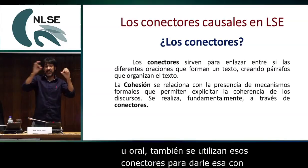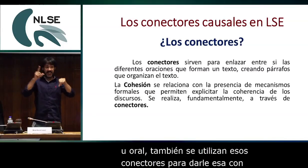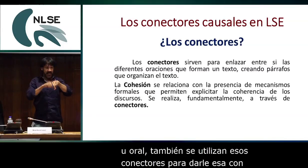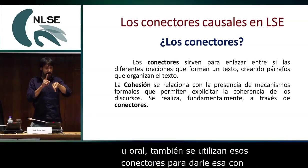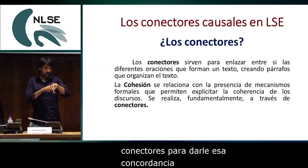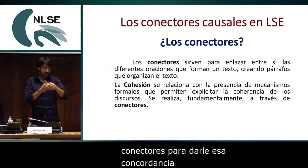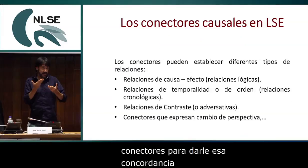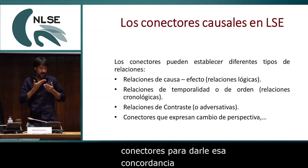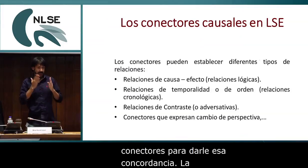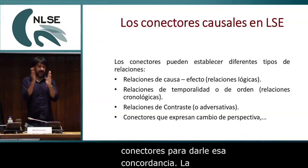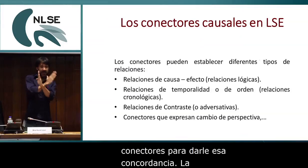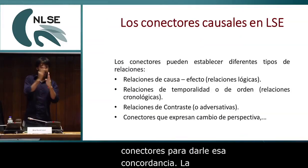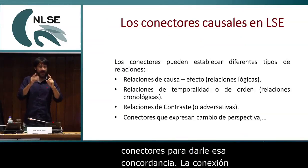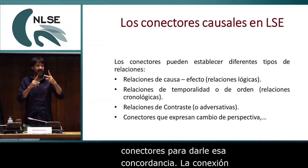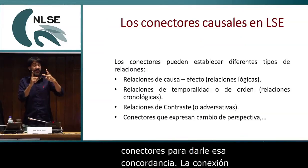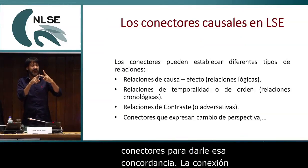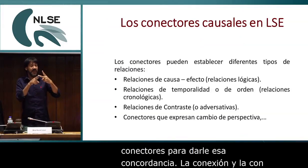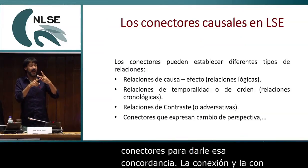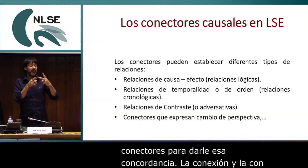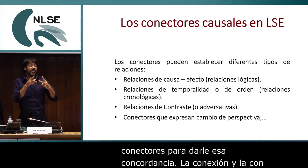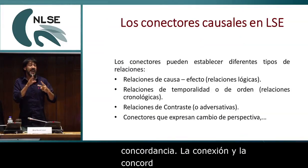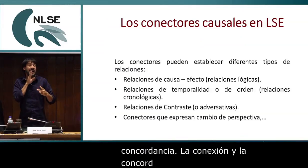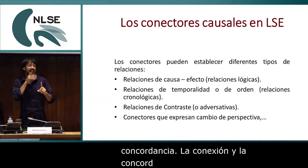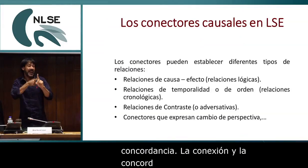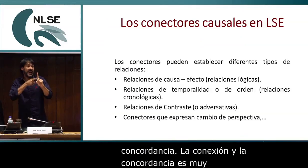tres estrategias, que es los tiempos verbales,